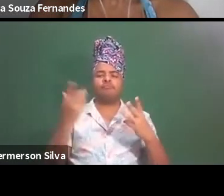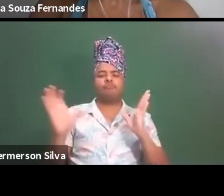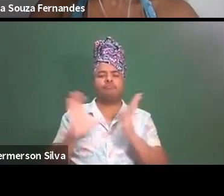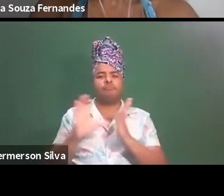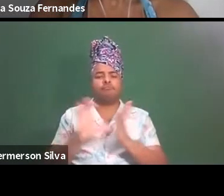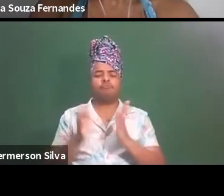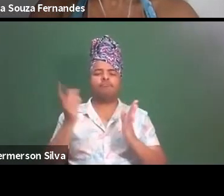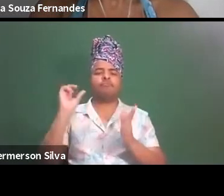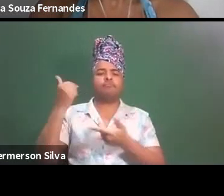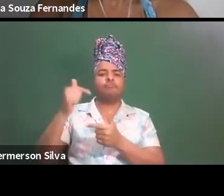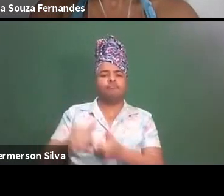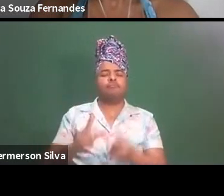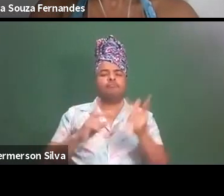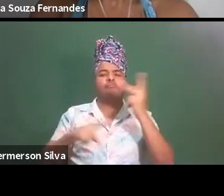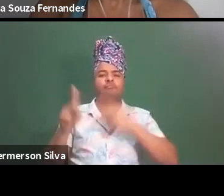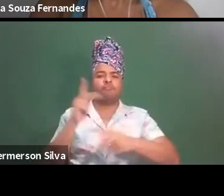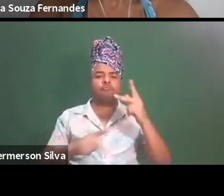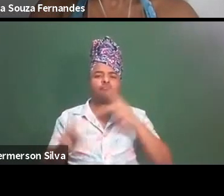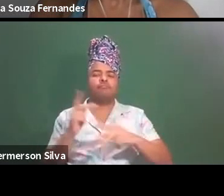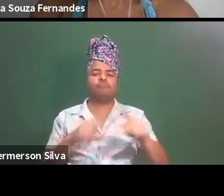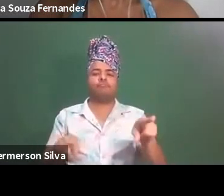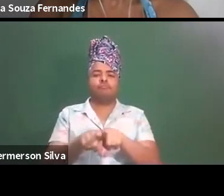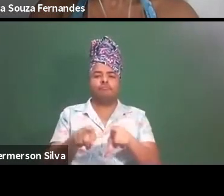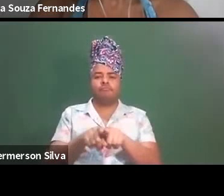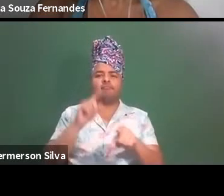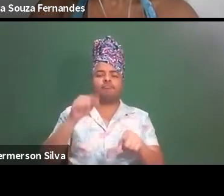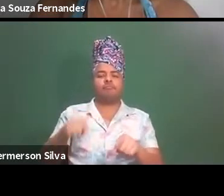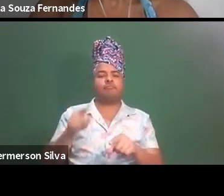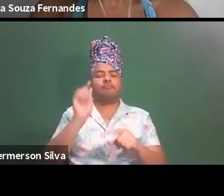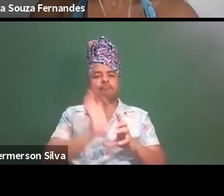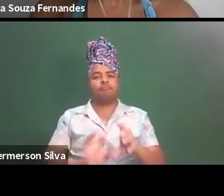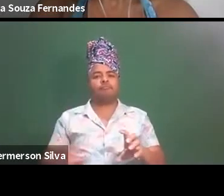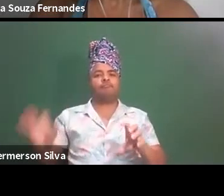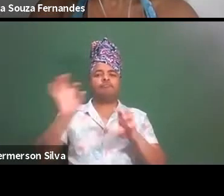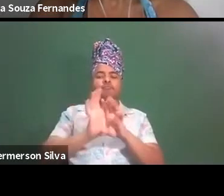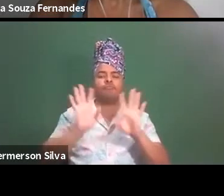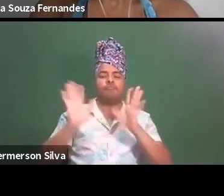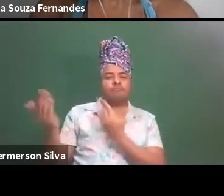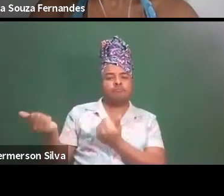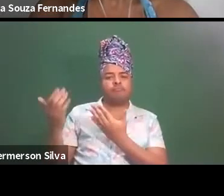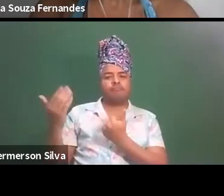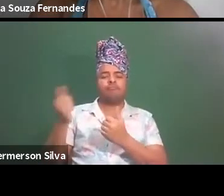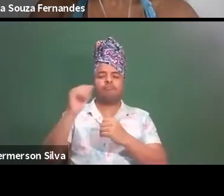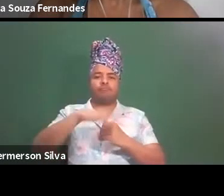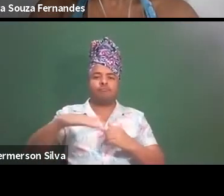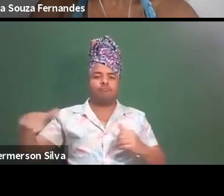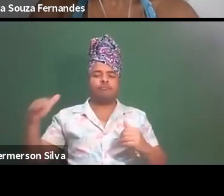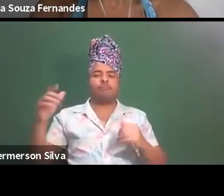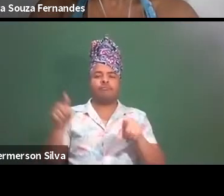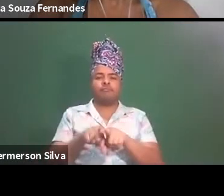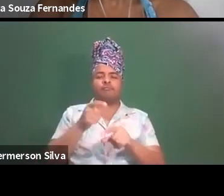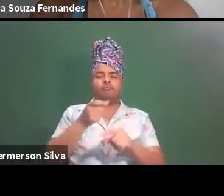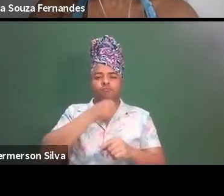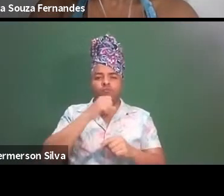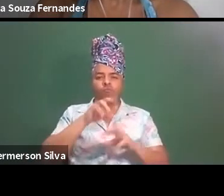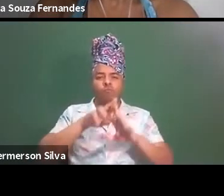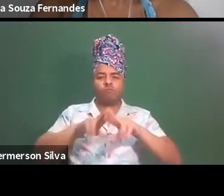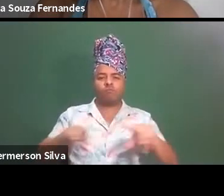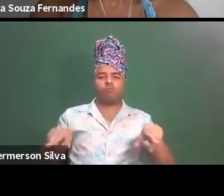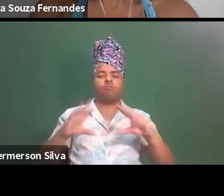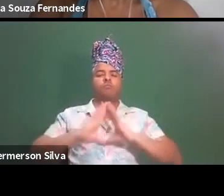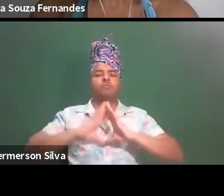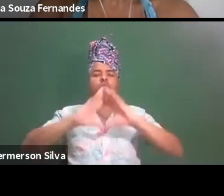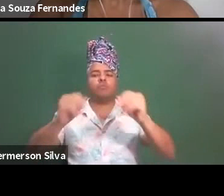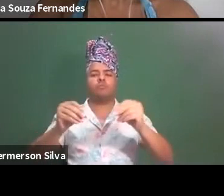comunidades tradicionais, que seja no território da juventude, das crianças, dos velhos, de